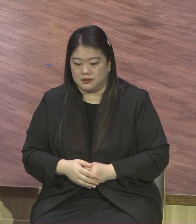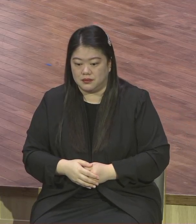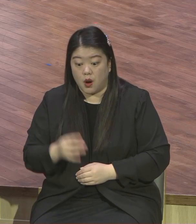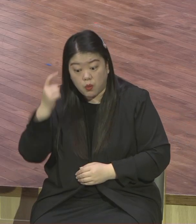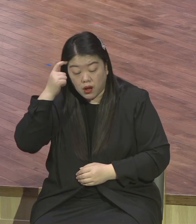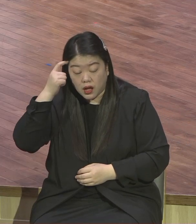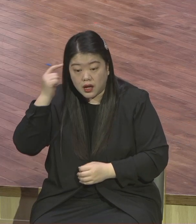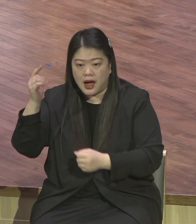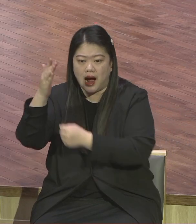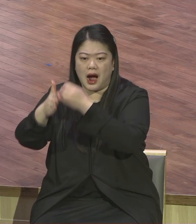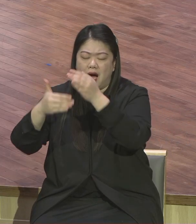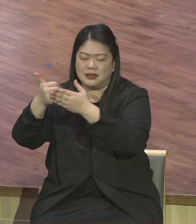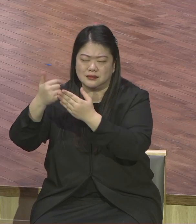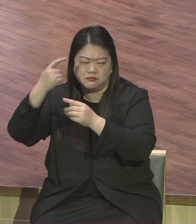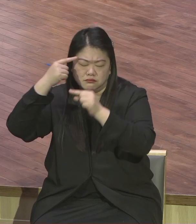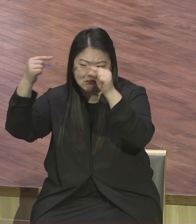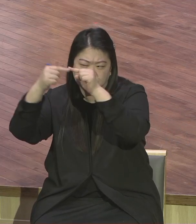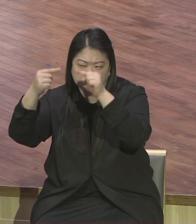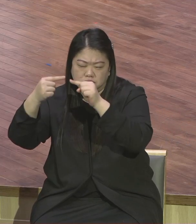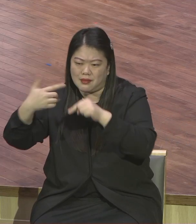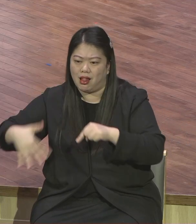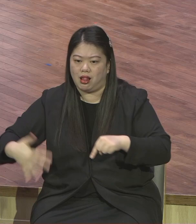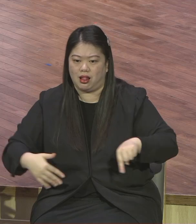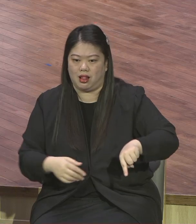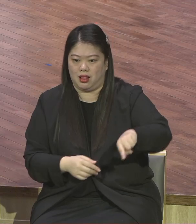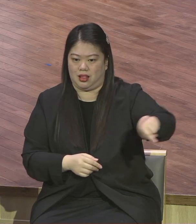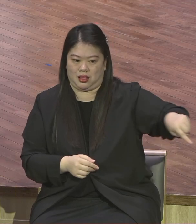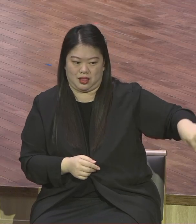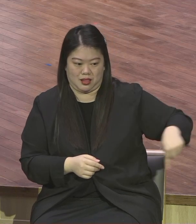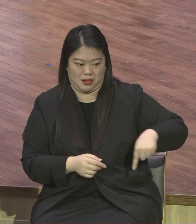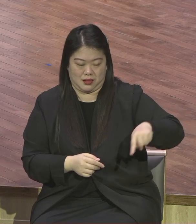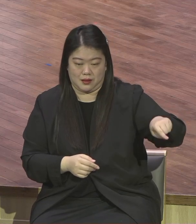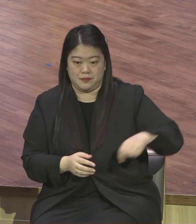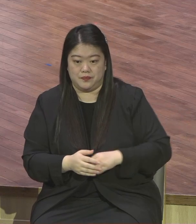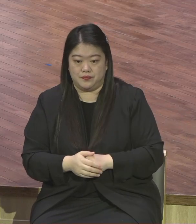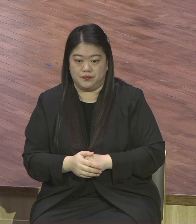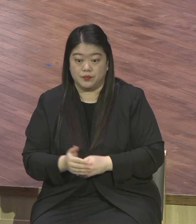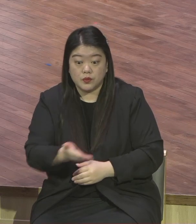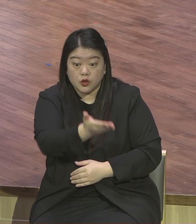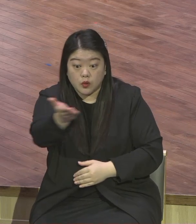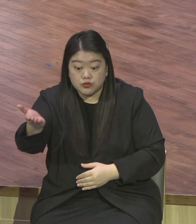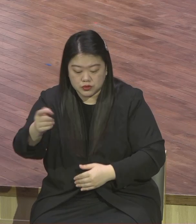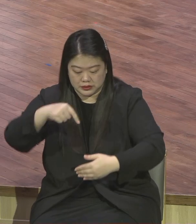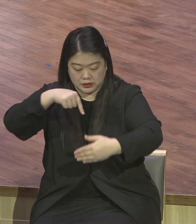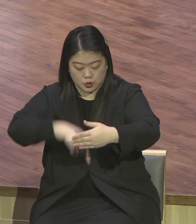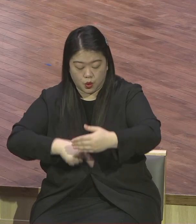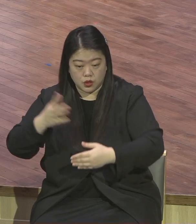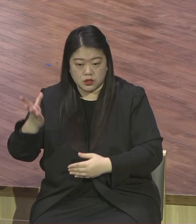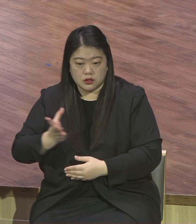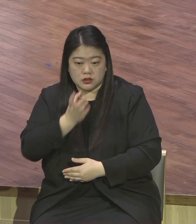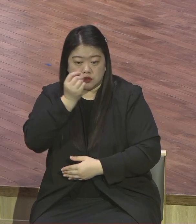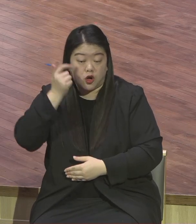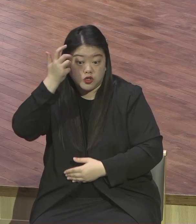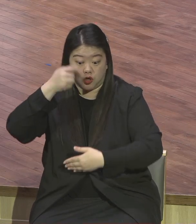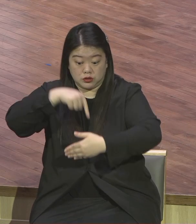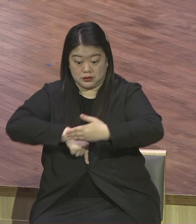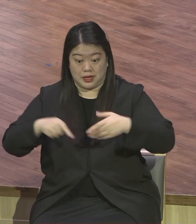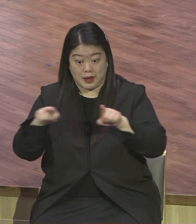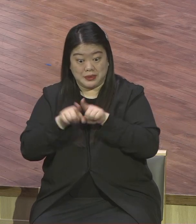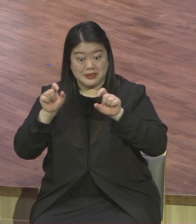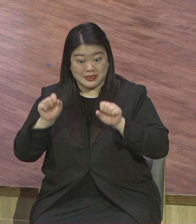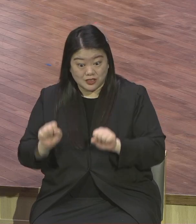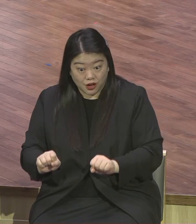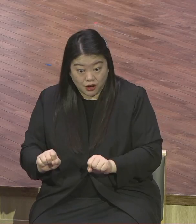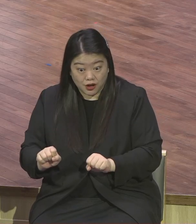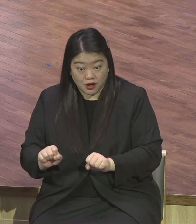그래서 우리 안에 계신 성령이 계시기 때문에 우리는 알아듣는 거예요. 또 아멘